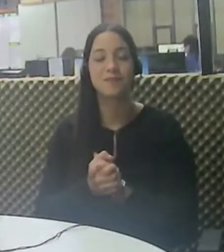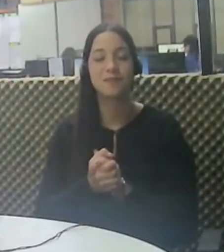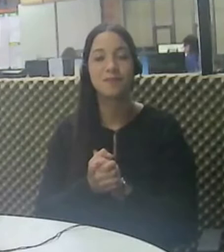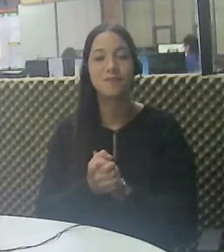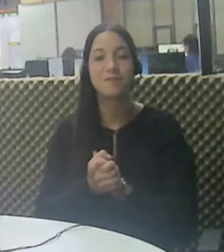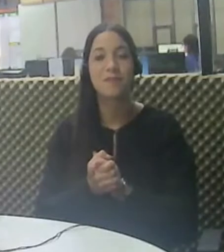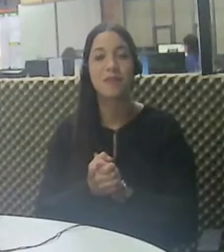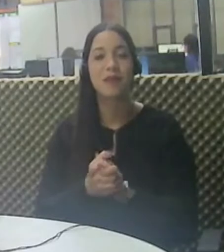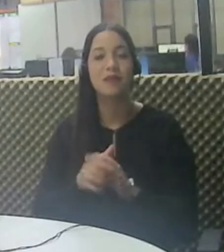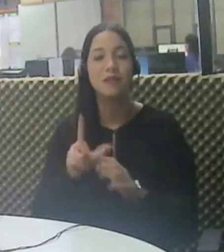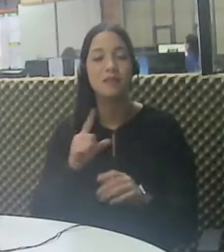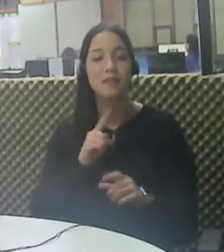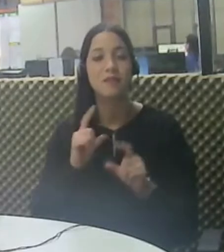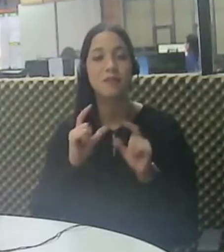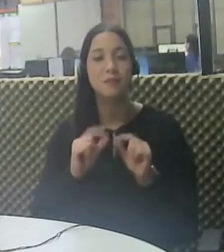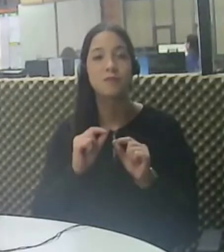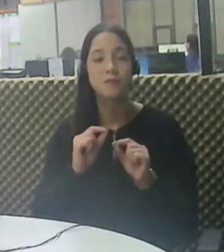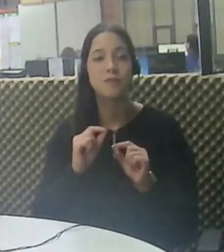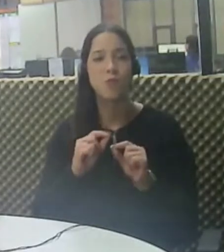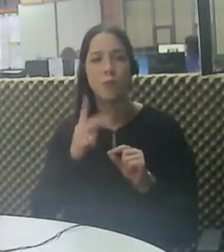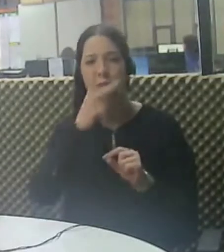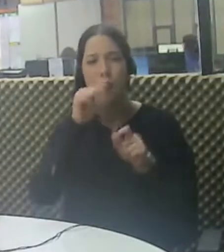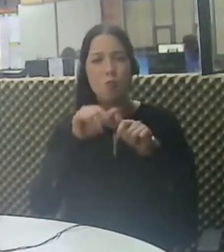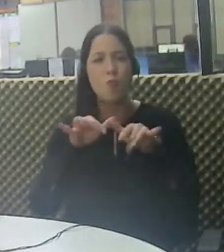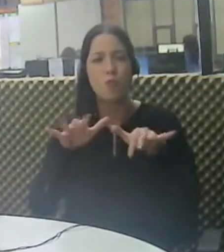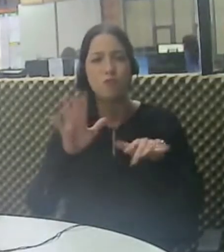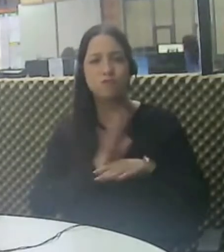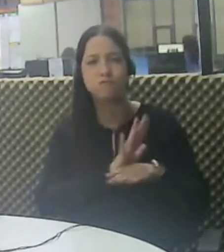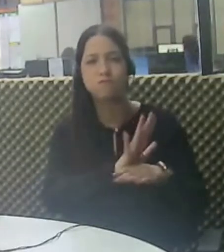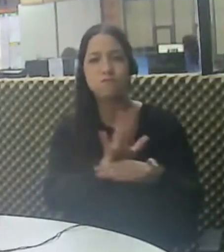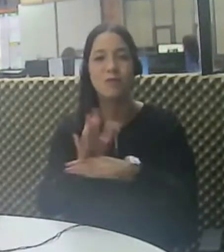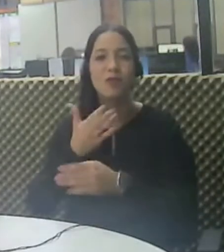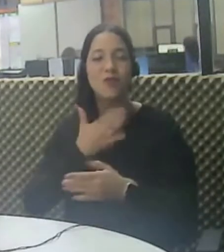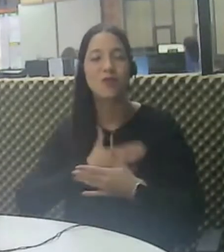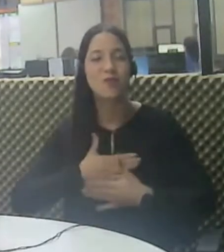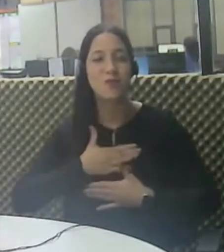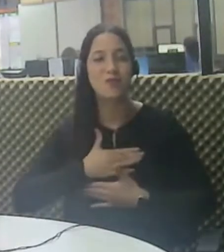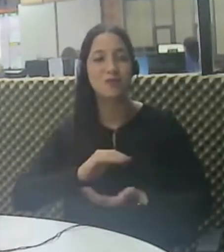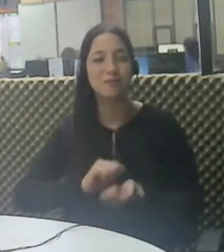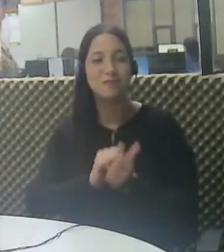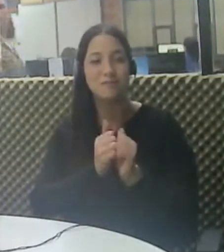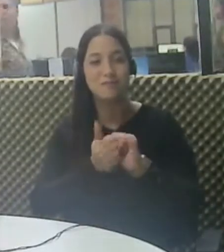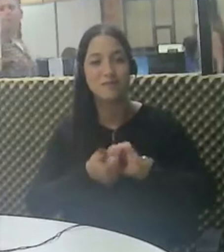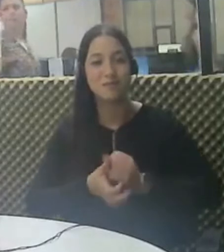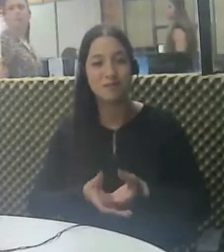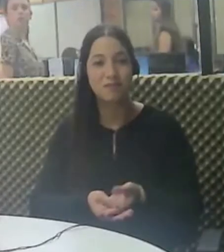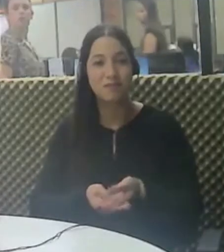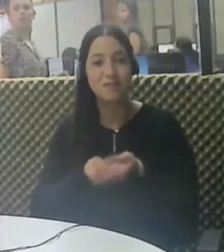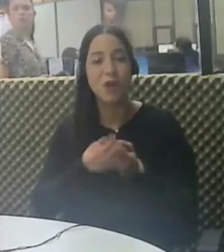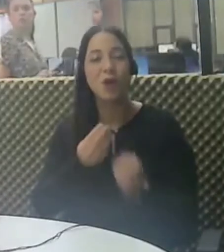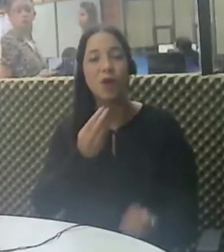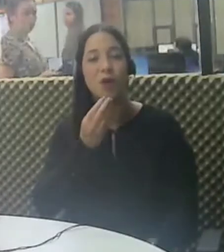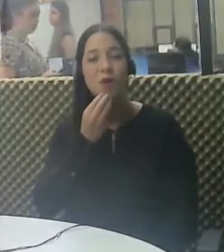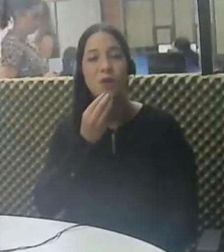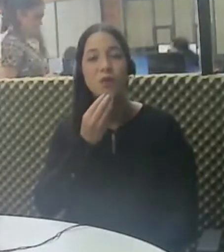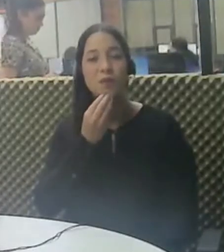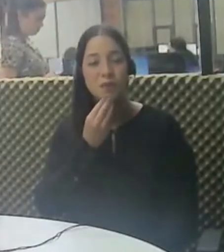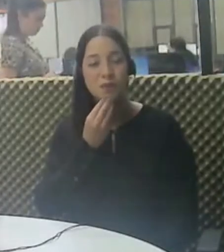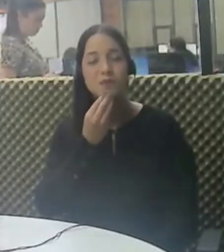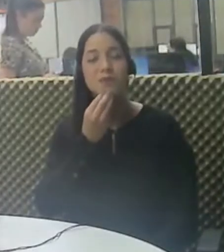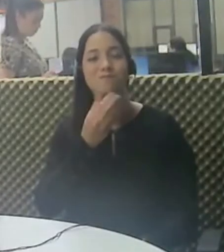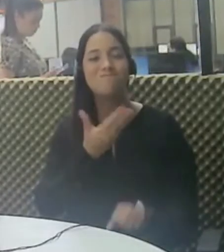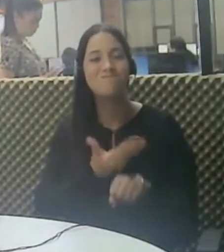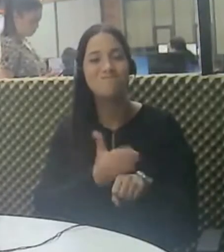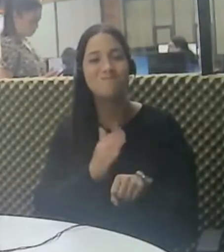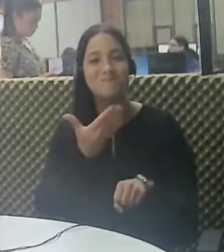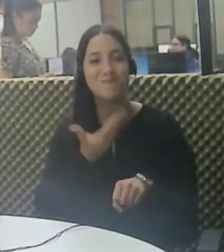Isso vai dar oportunidade para muita gente que gosta desse esporte, ter a grande oportunidade de